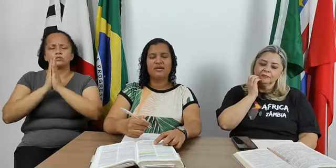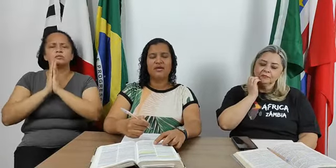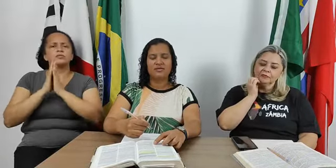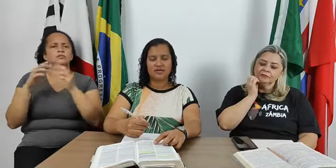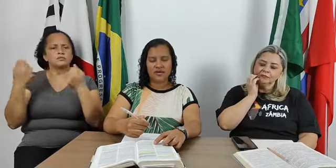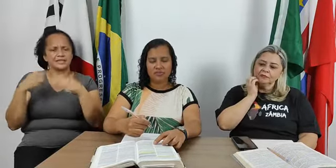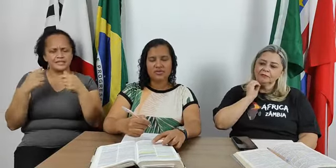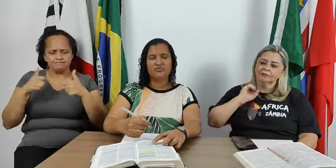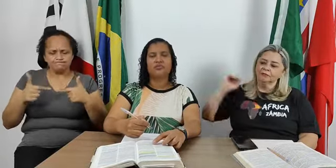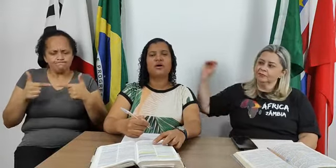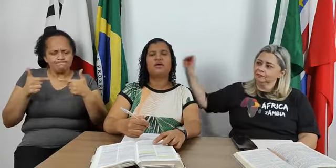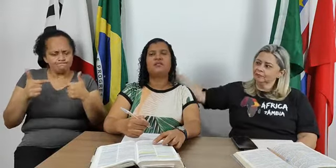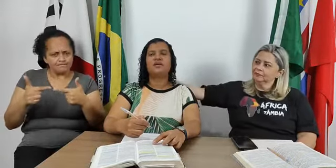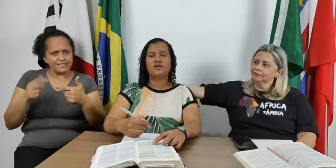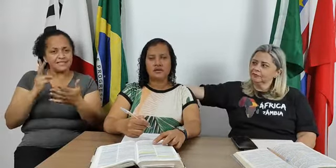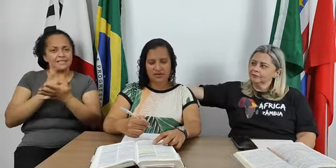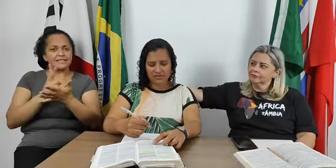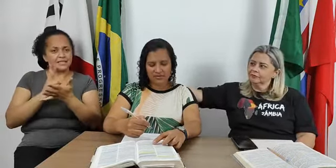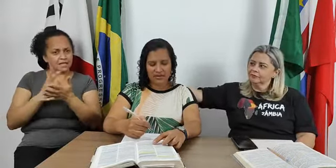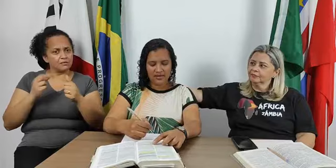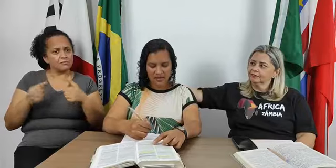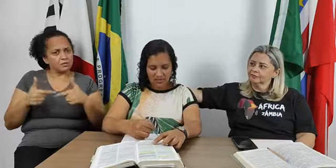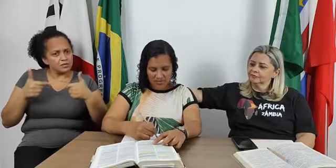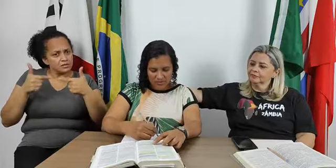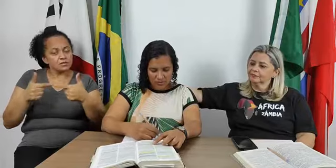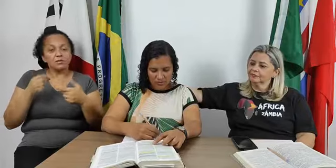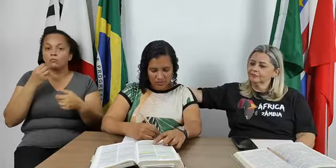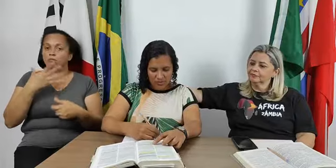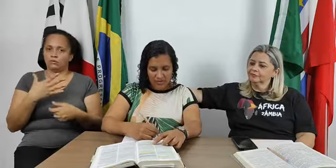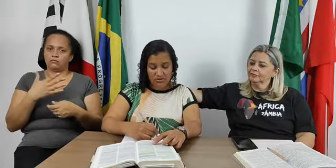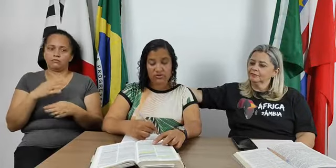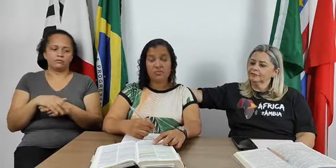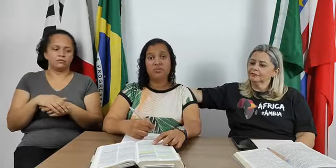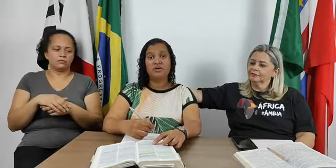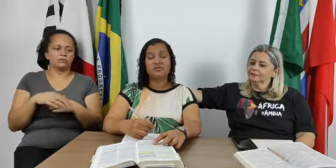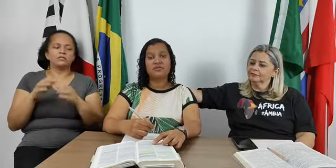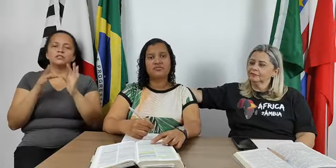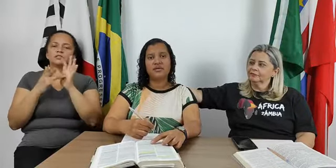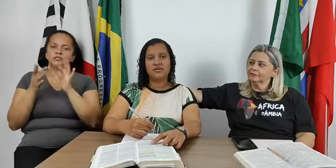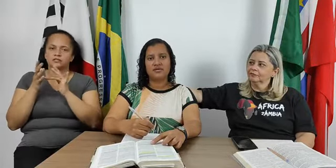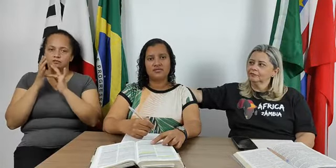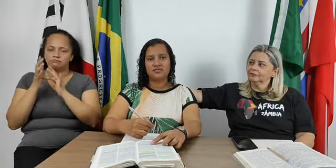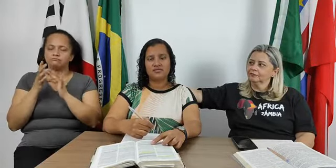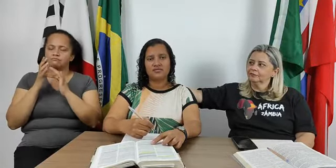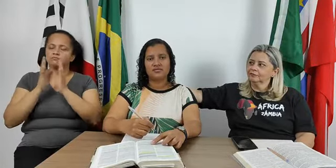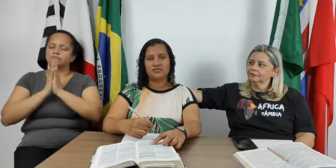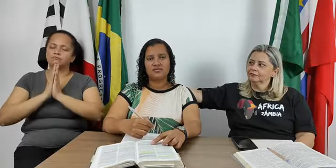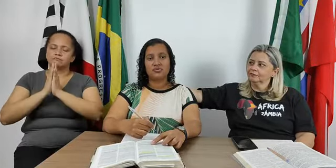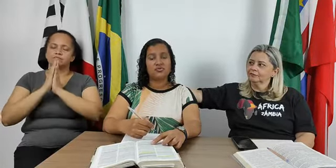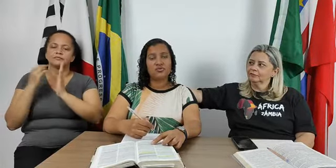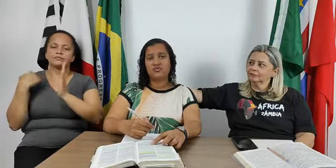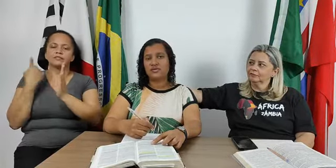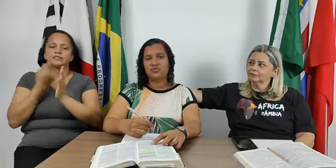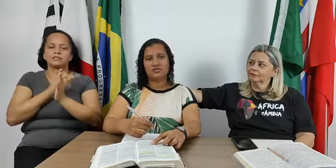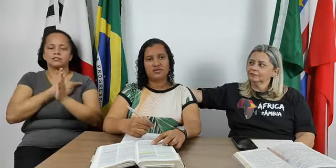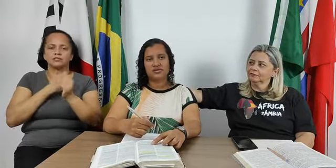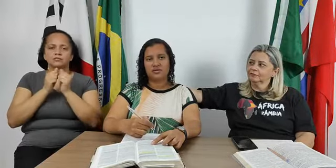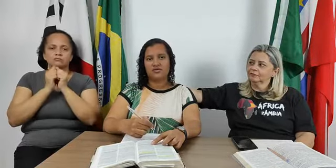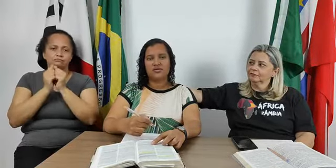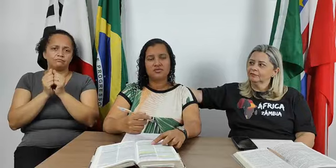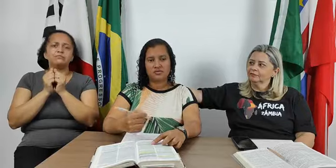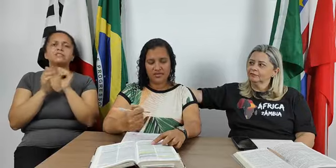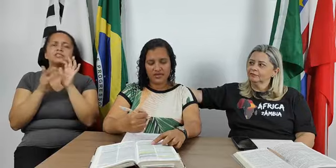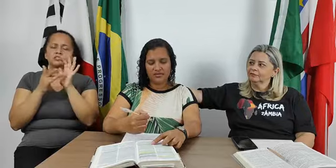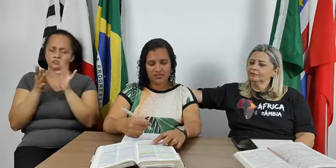procrastinar? Claro que é. É possível empurrar com a barriga? Claro que é. Mas Jesus orou para que a gente persevere. Jesus já fez essa